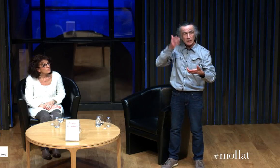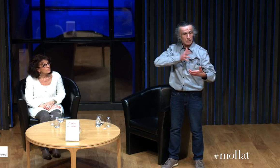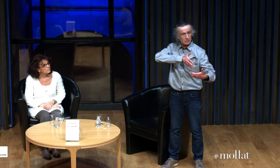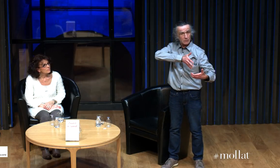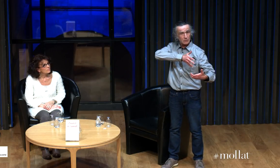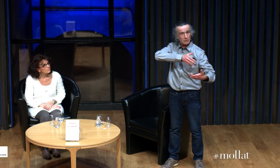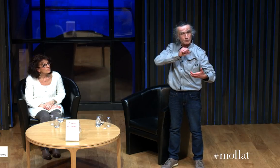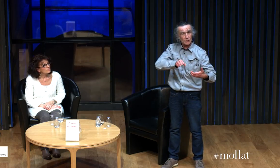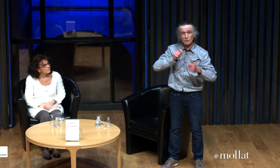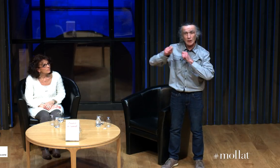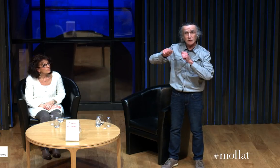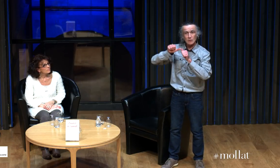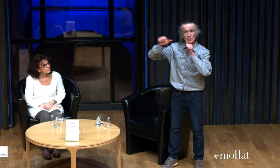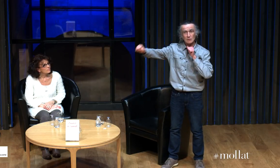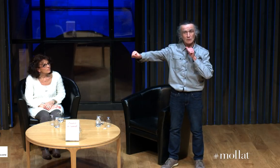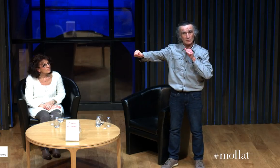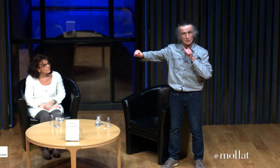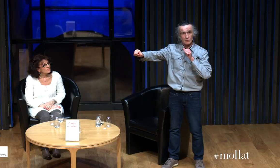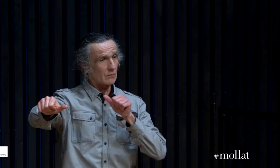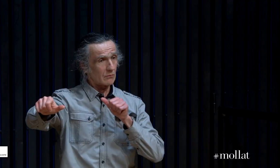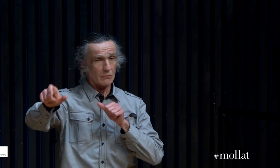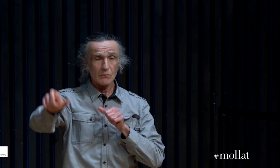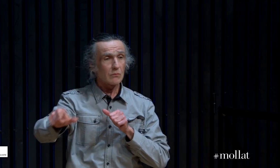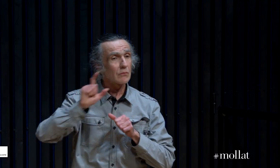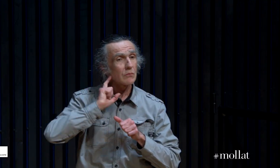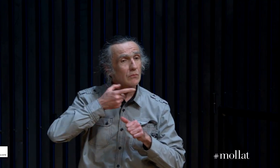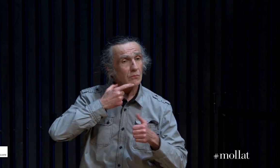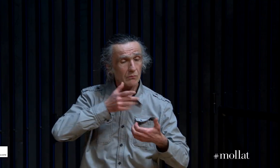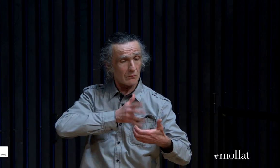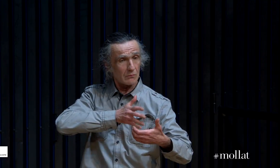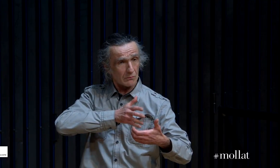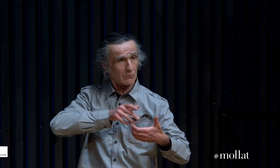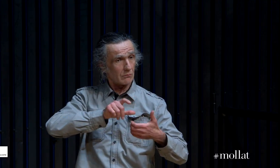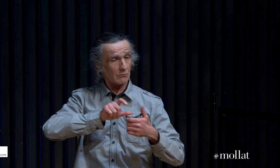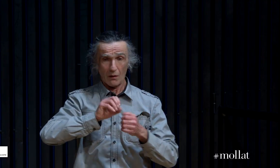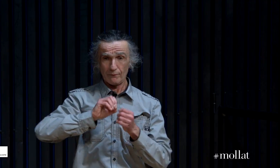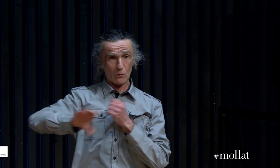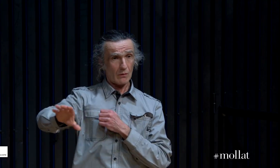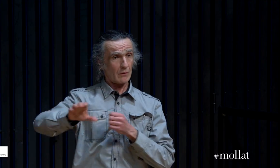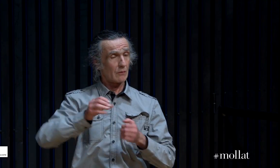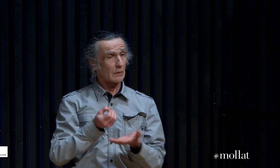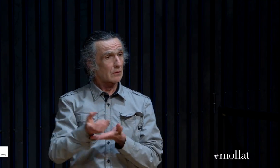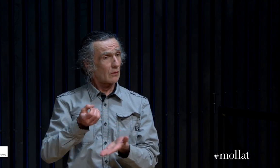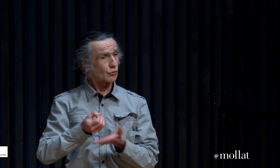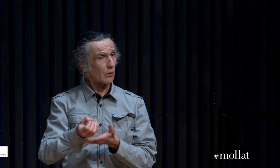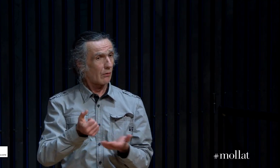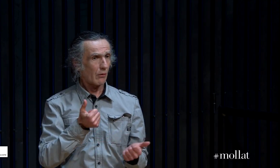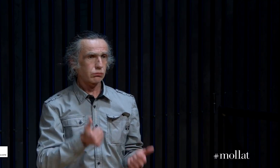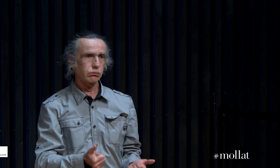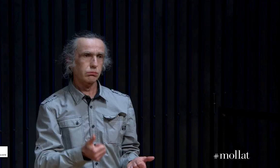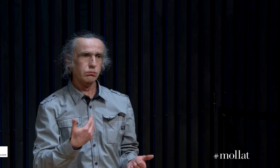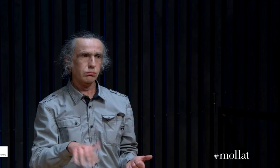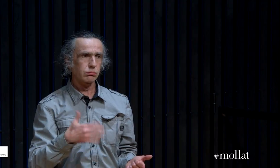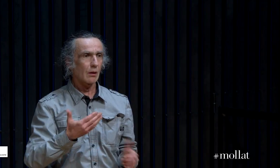par exemple une application via votre portable où vous pouvez signer à distance avec une personne sourde. Et donc